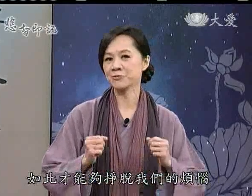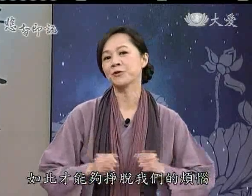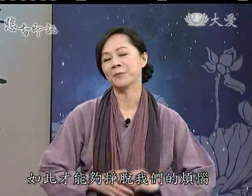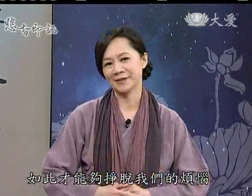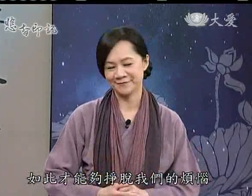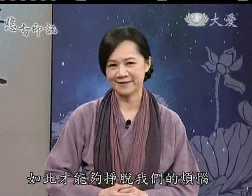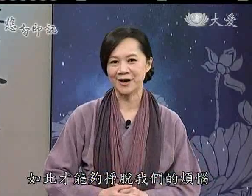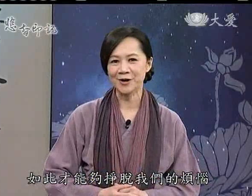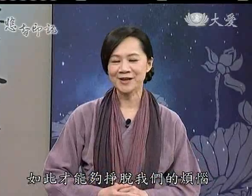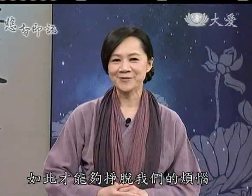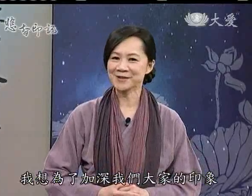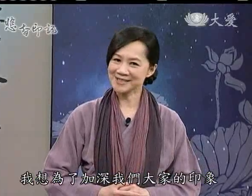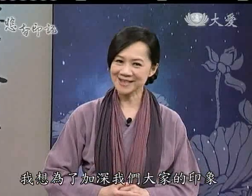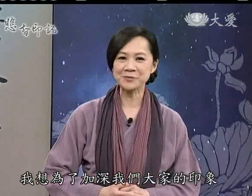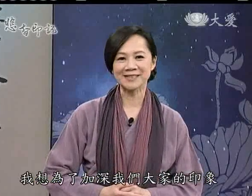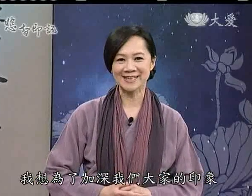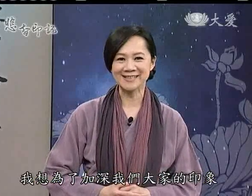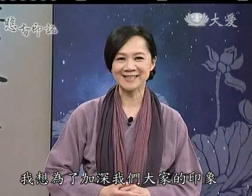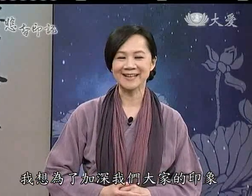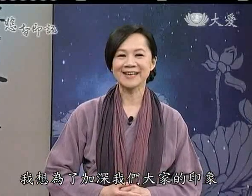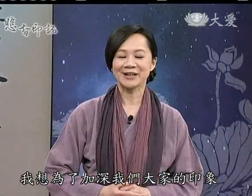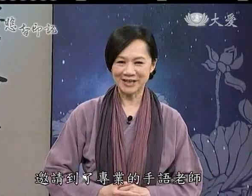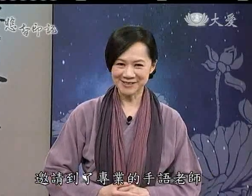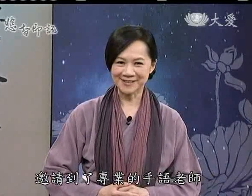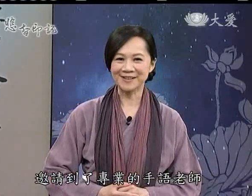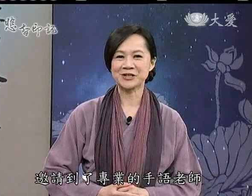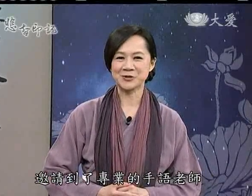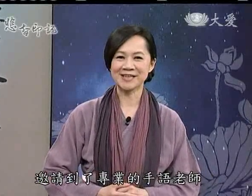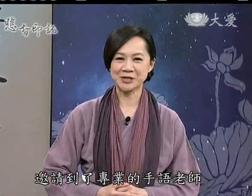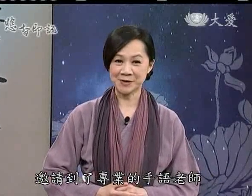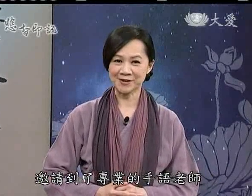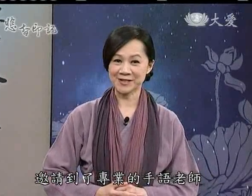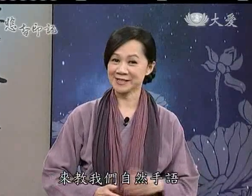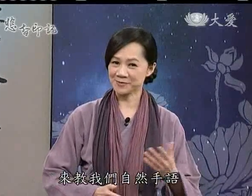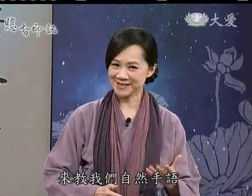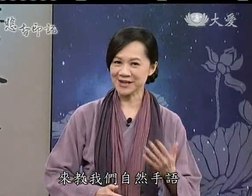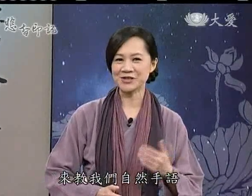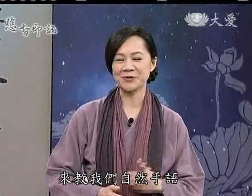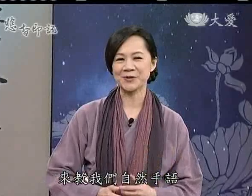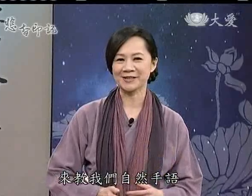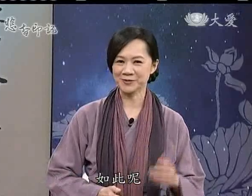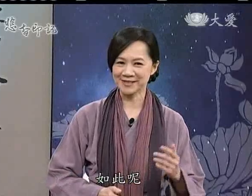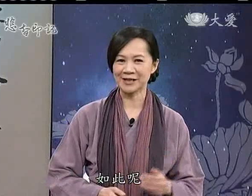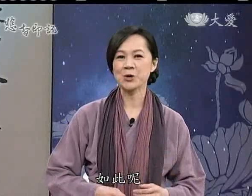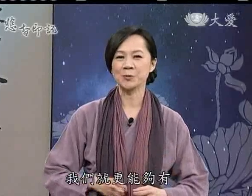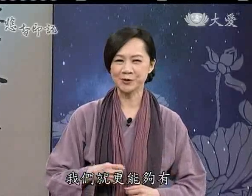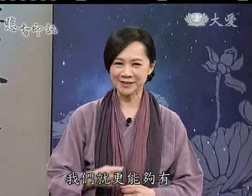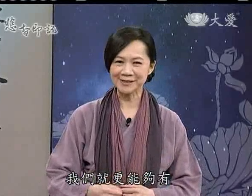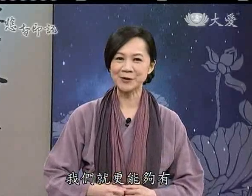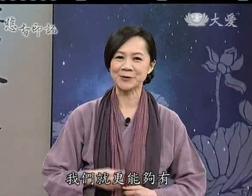脱我们的烦恼。我想，为了加深我们大家印象，邀请到了是专业的手语老师来教我们自然手语。如此呢，我们就更能够有